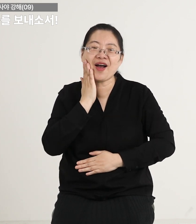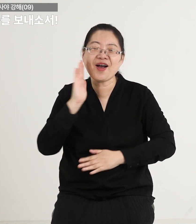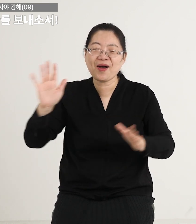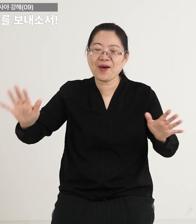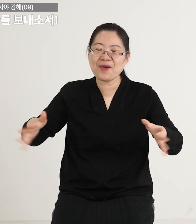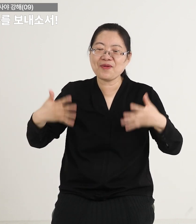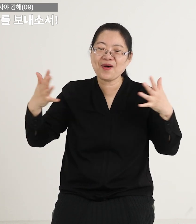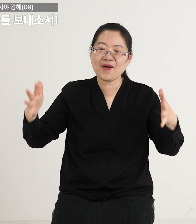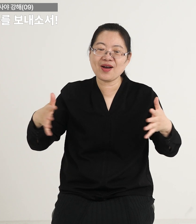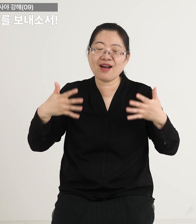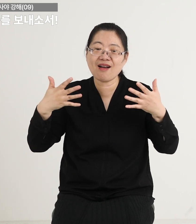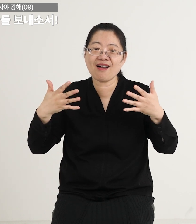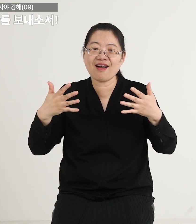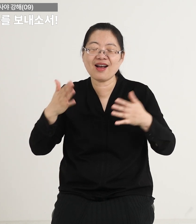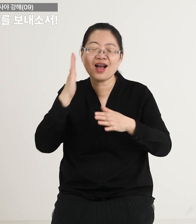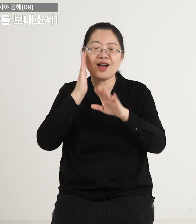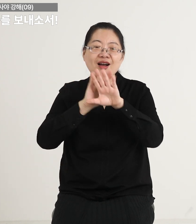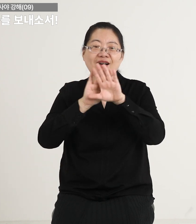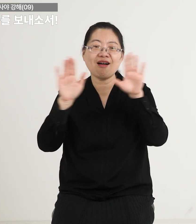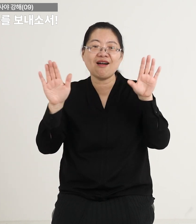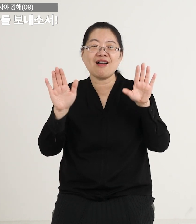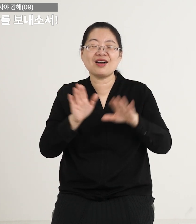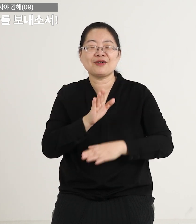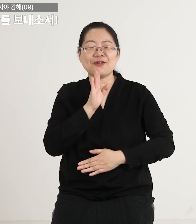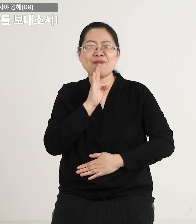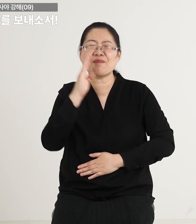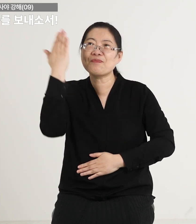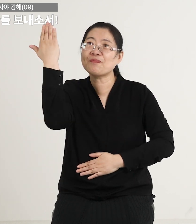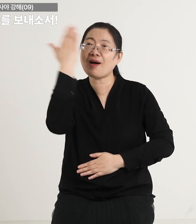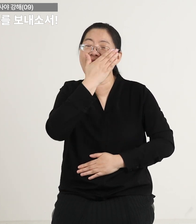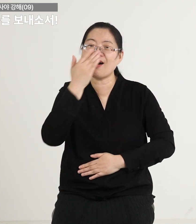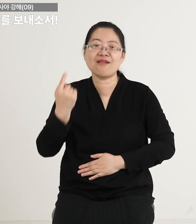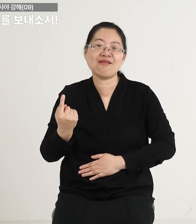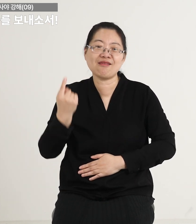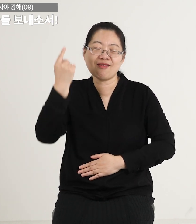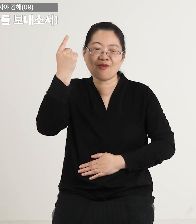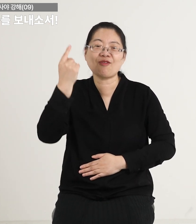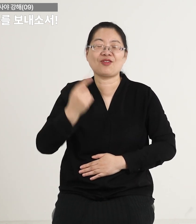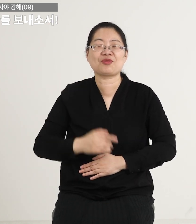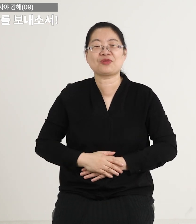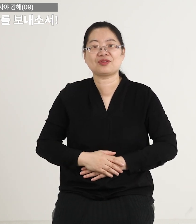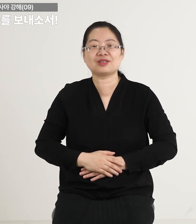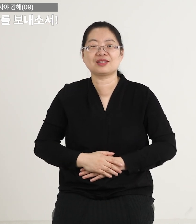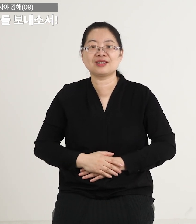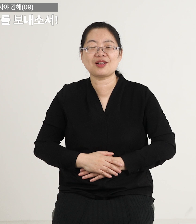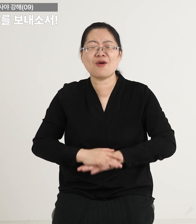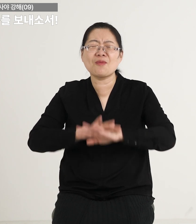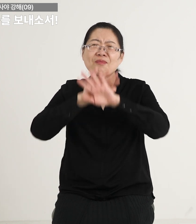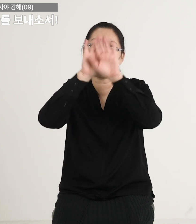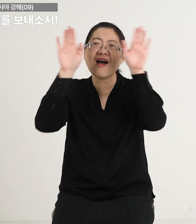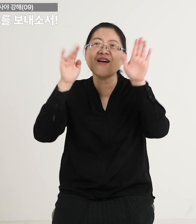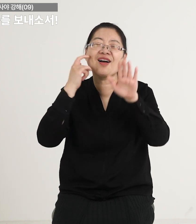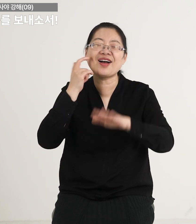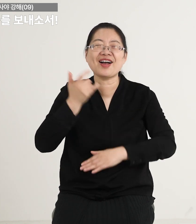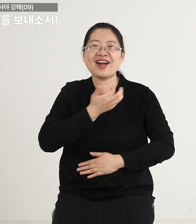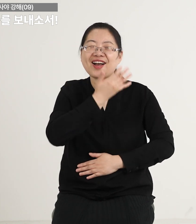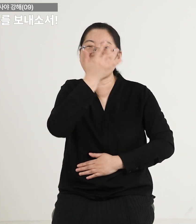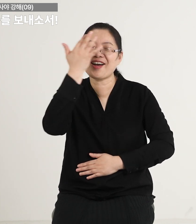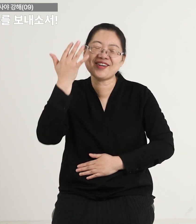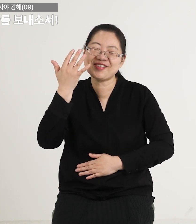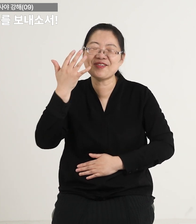바람은 살랑거리는데 하늘이 어찌 저리 깨끗하고 높고 맑고 아름다운지